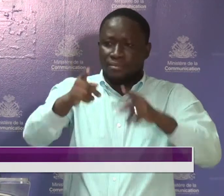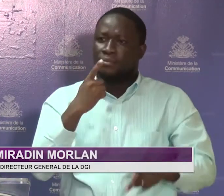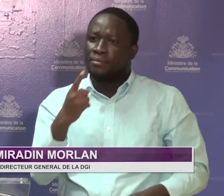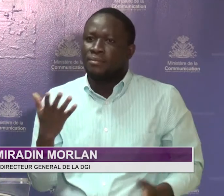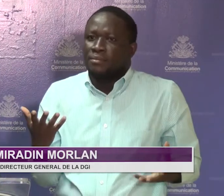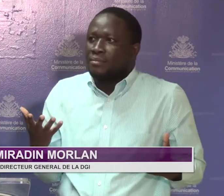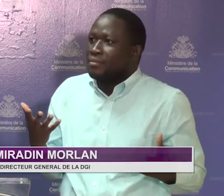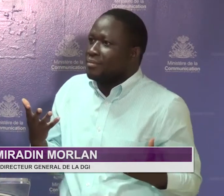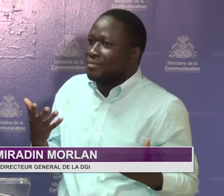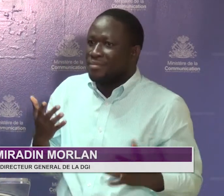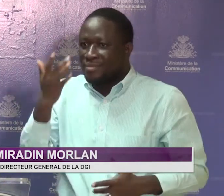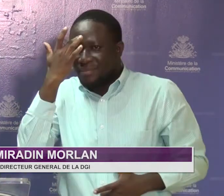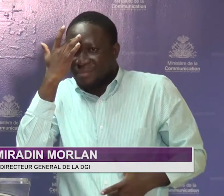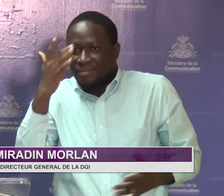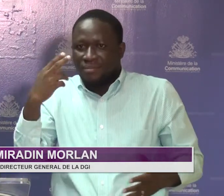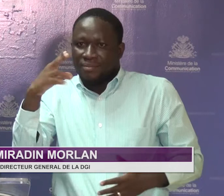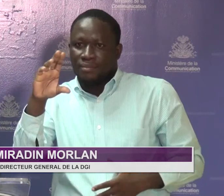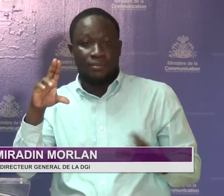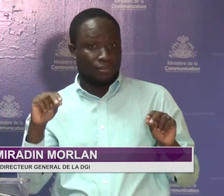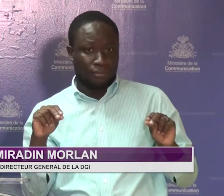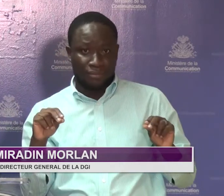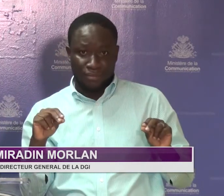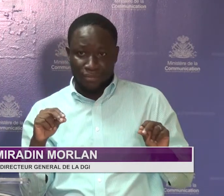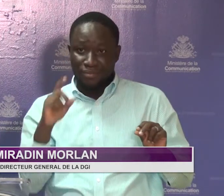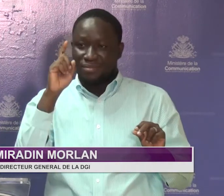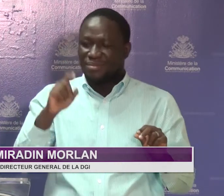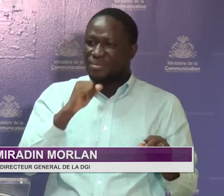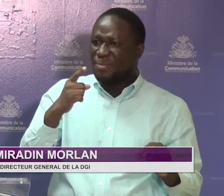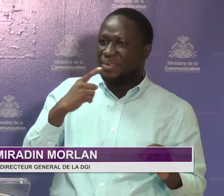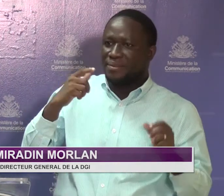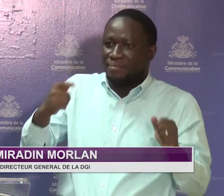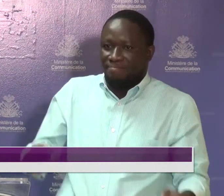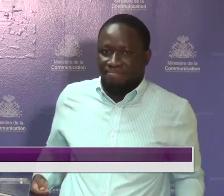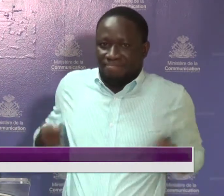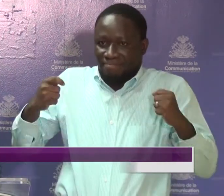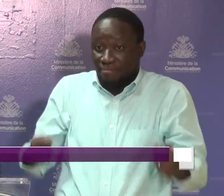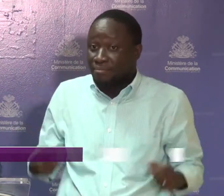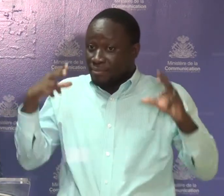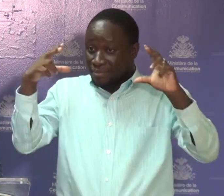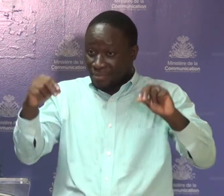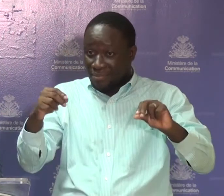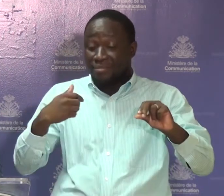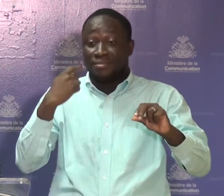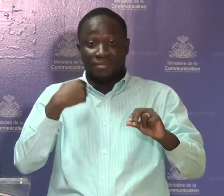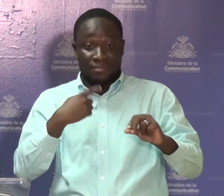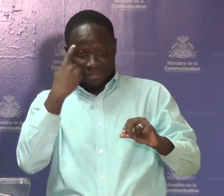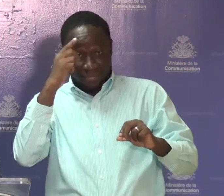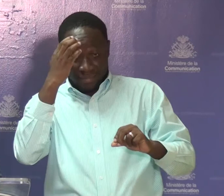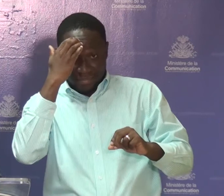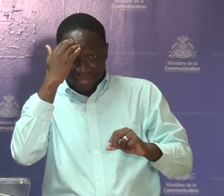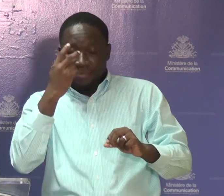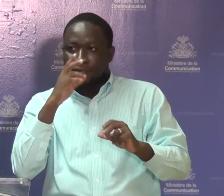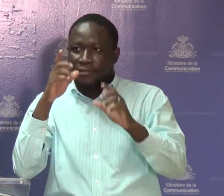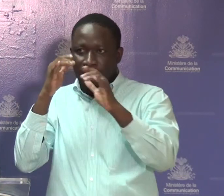que c'est une personne handicapée. Ils sont personnes à mobilité réduite. Pour nous reconnaître ça, il faut qu'il y ait